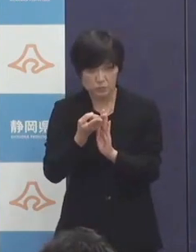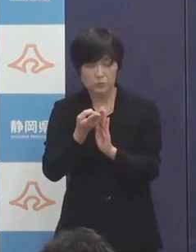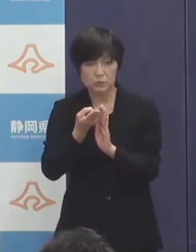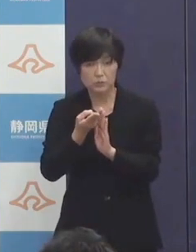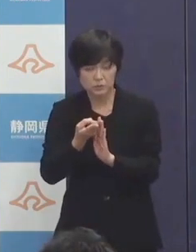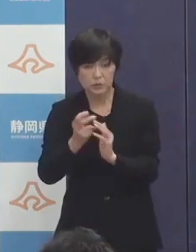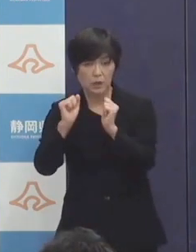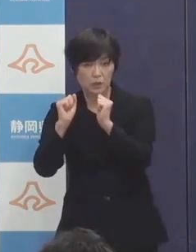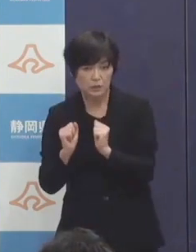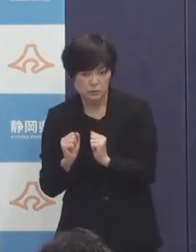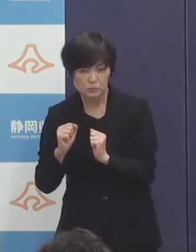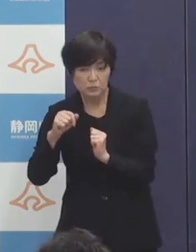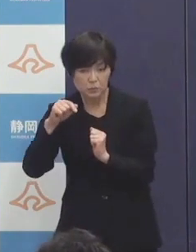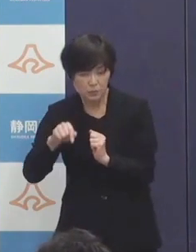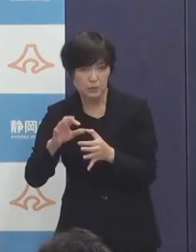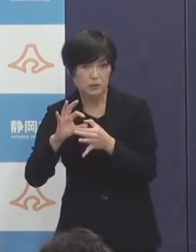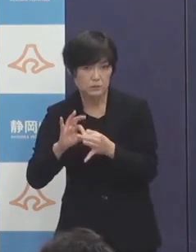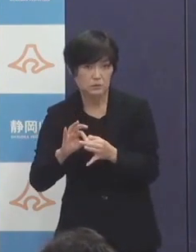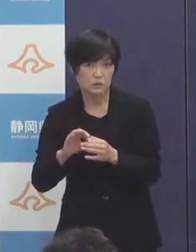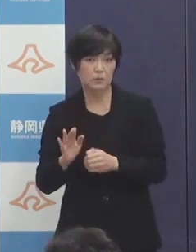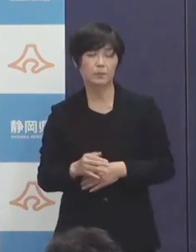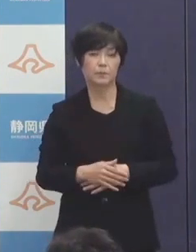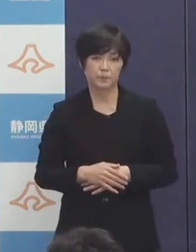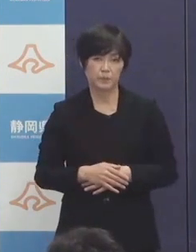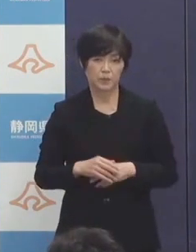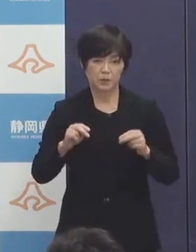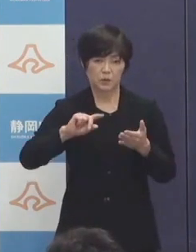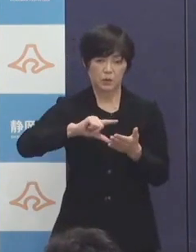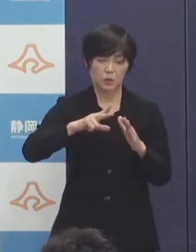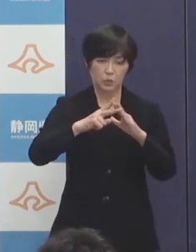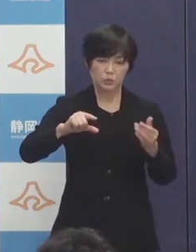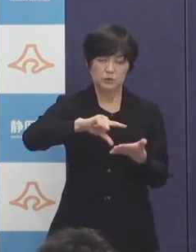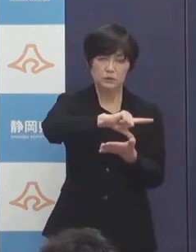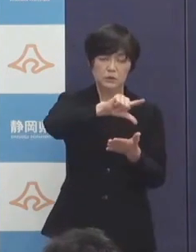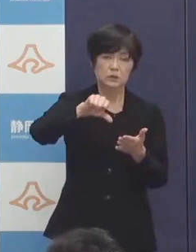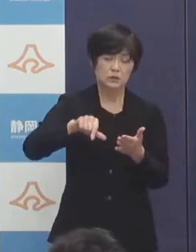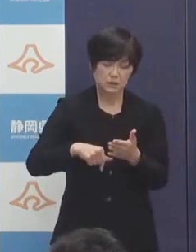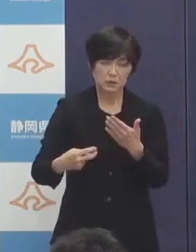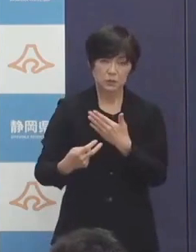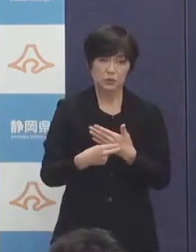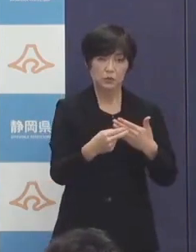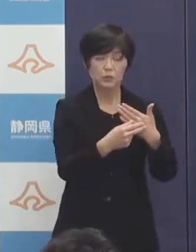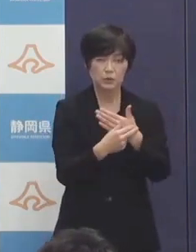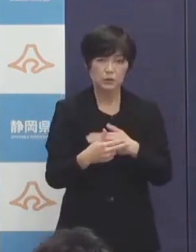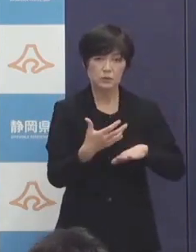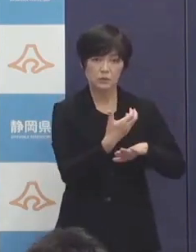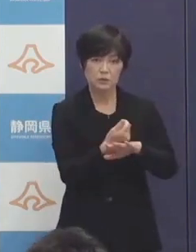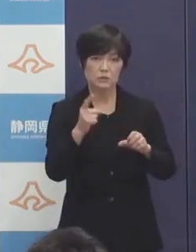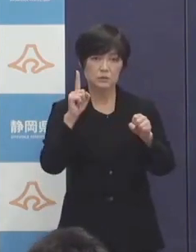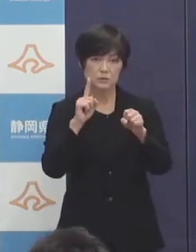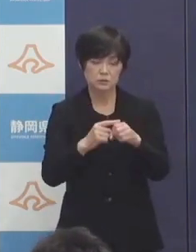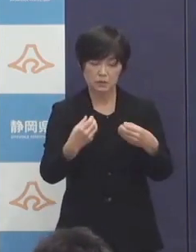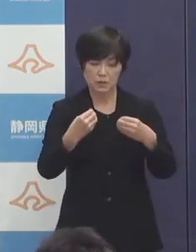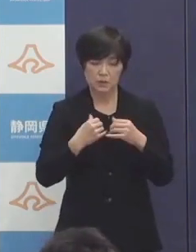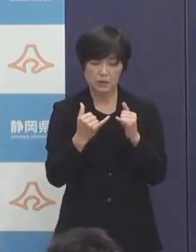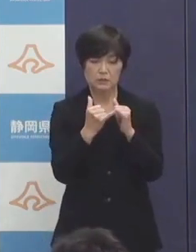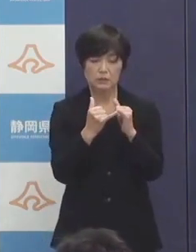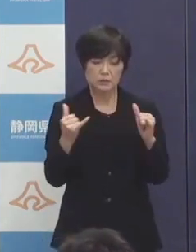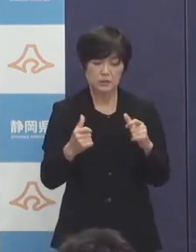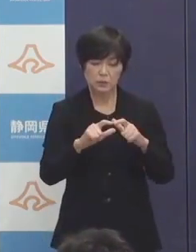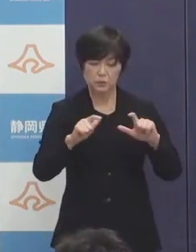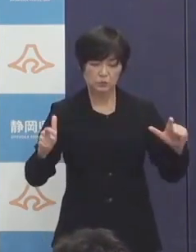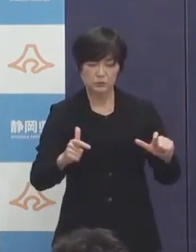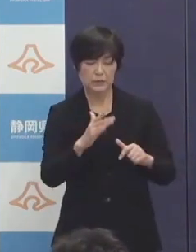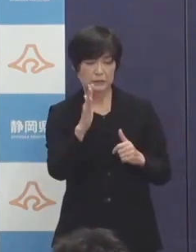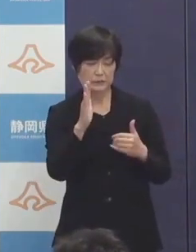在努めております。しかし、富士地域の医療体制を維持するためには感染者を増やさない対策の徹底